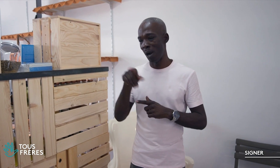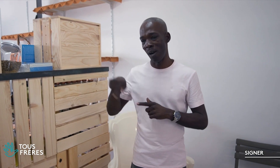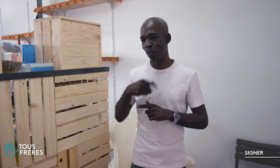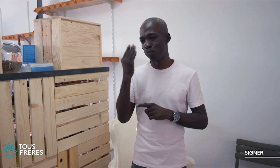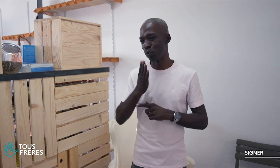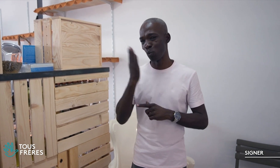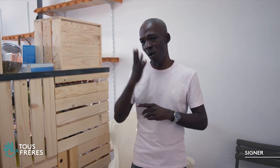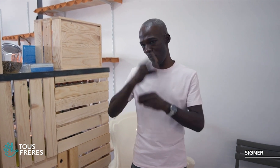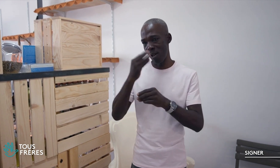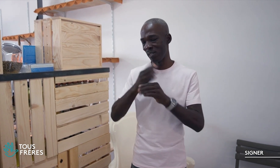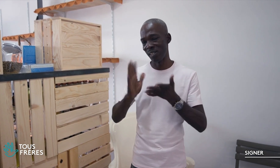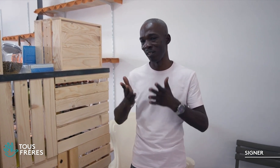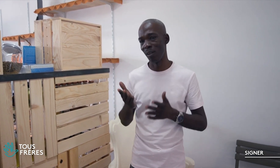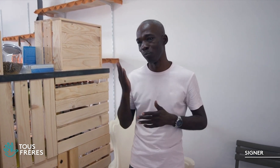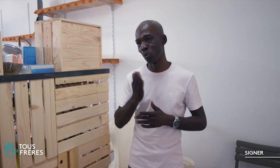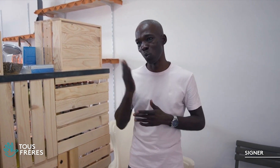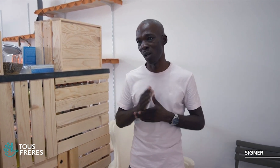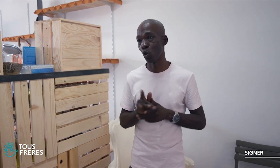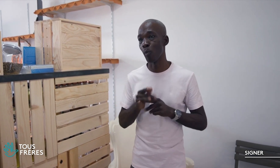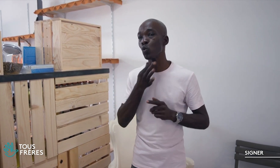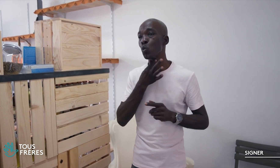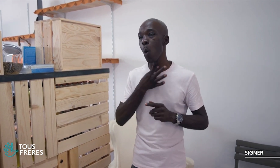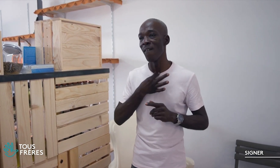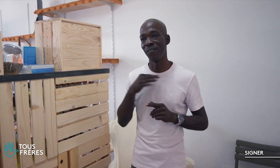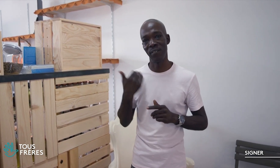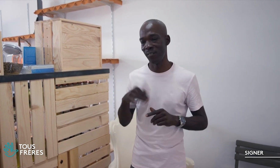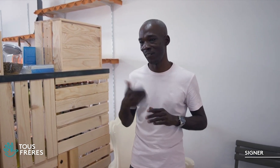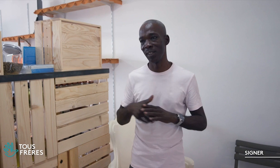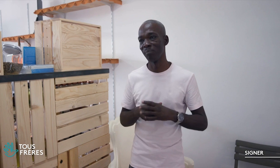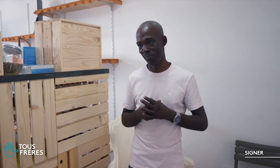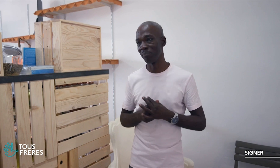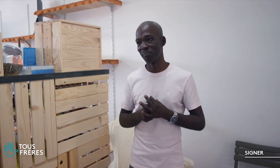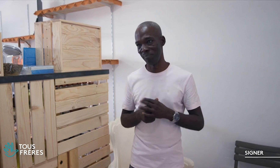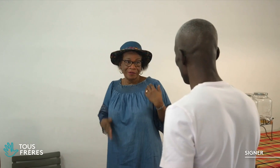communiquer avec le sourd. Je pense que c'est un très, très grand besoin au niveau des entendants.